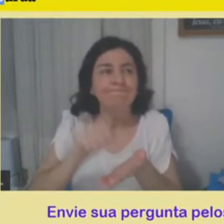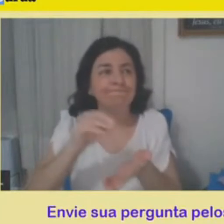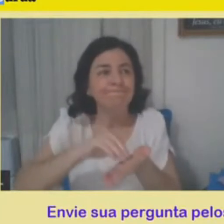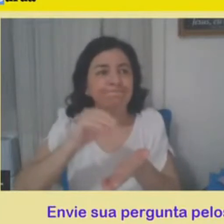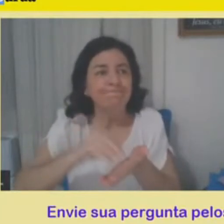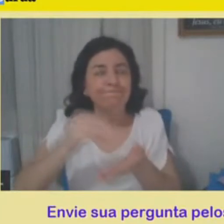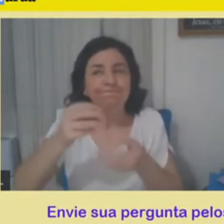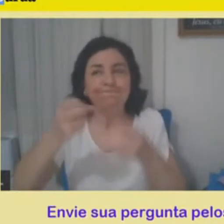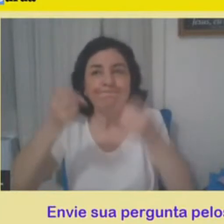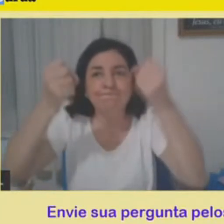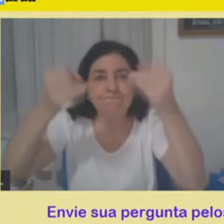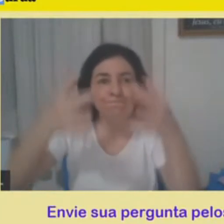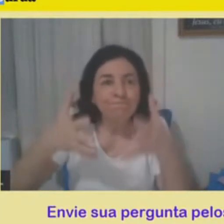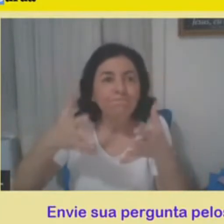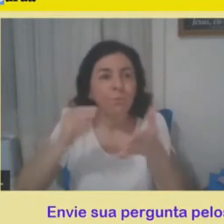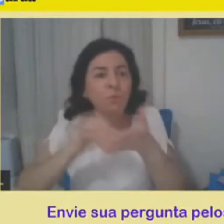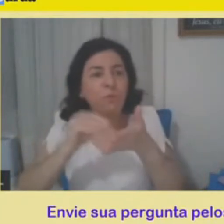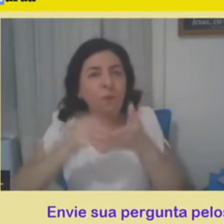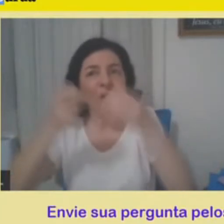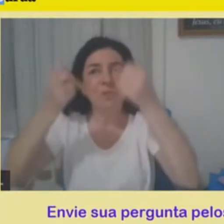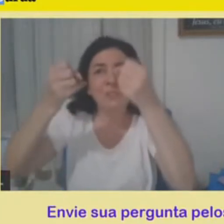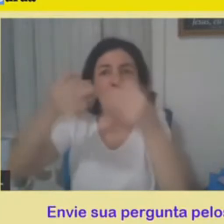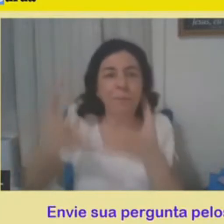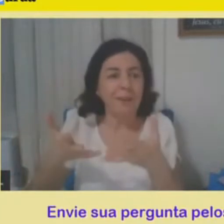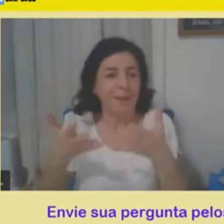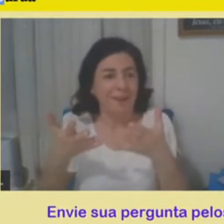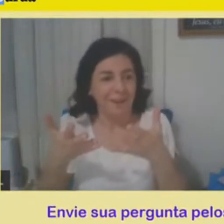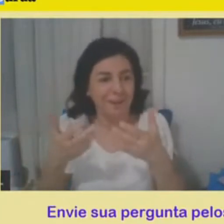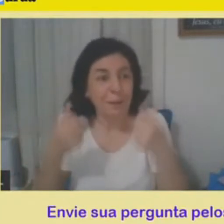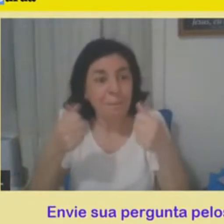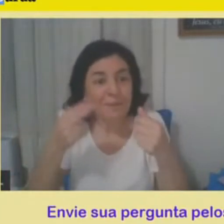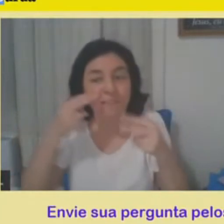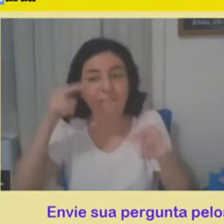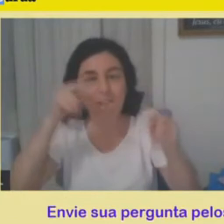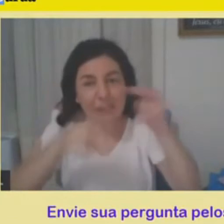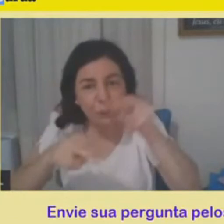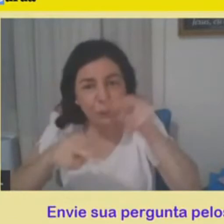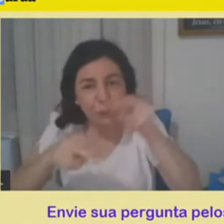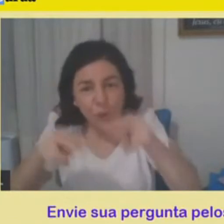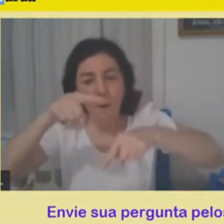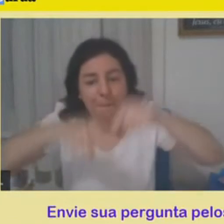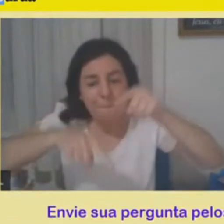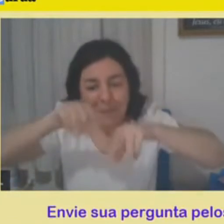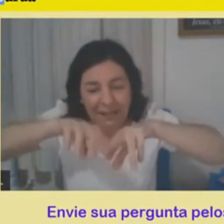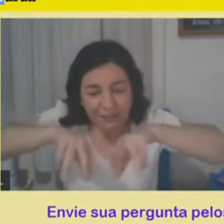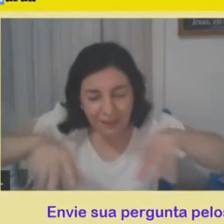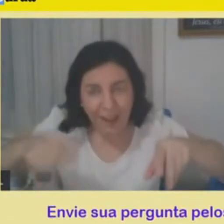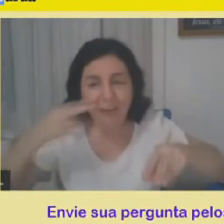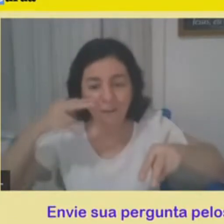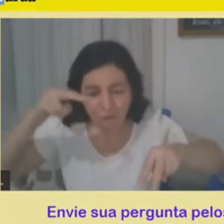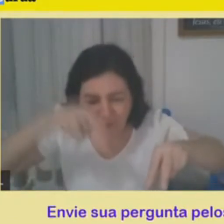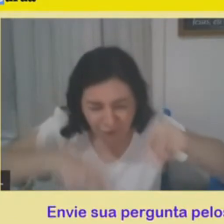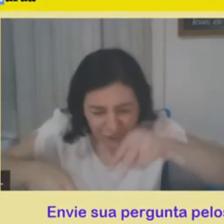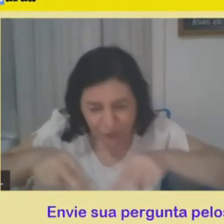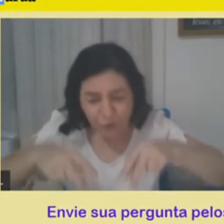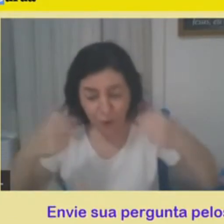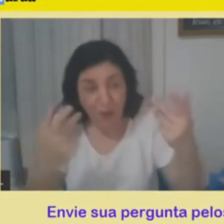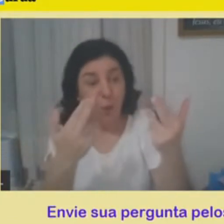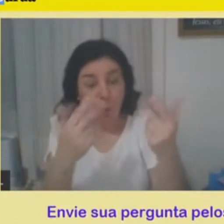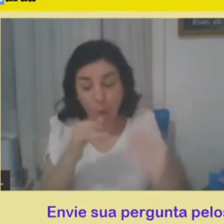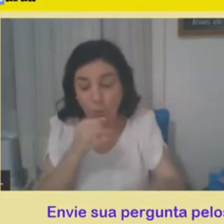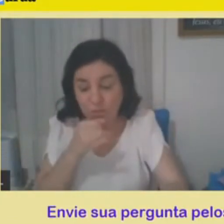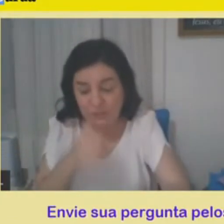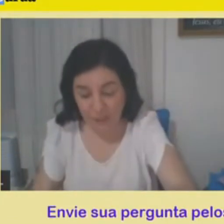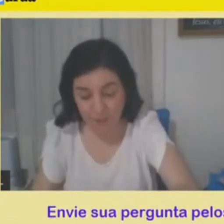tudo branco, ele vai ficar copiando, copiando e vai ficar um pouco perdido, cansativo. Então tem que ser